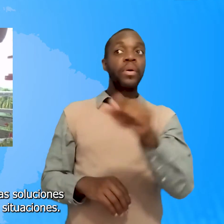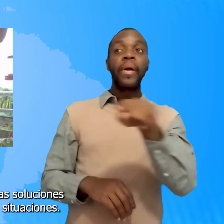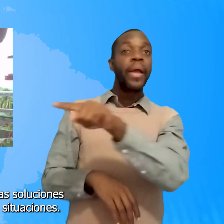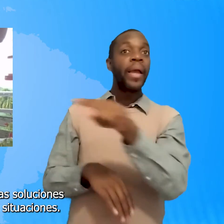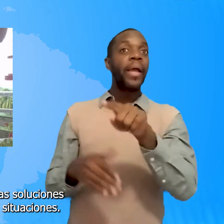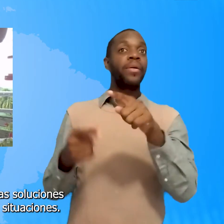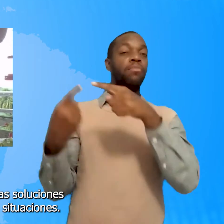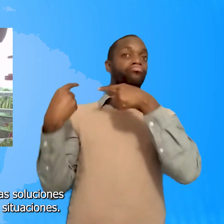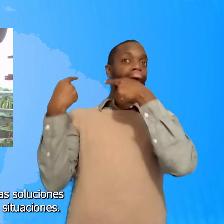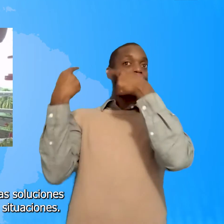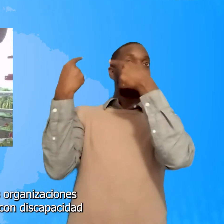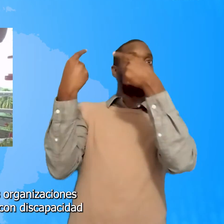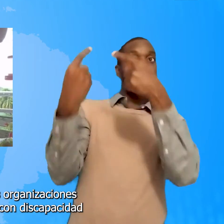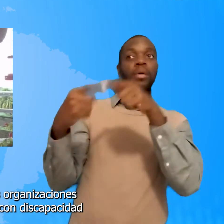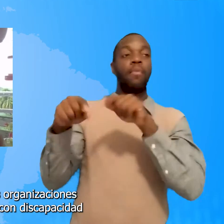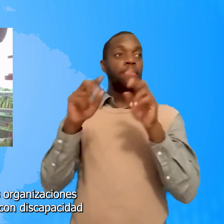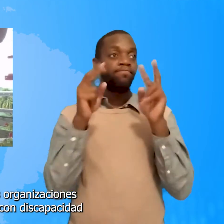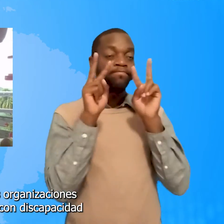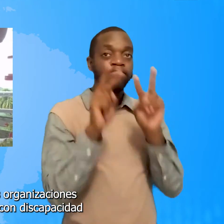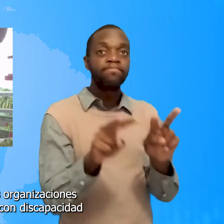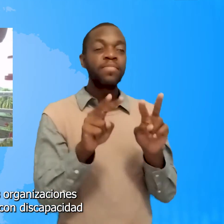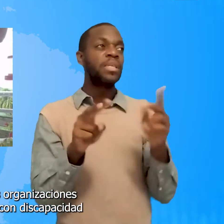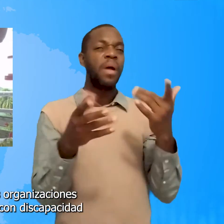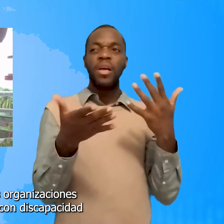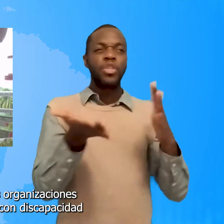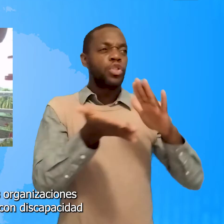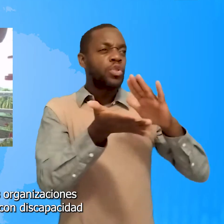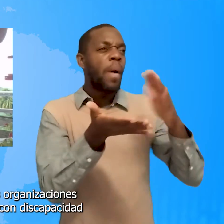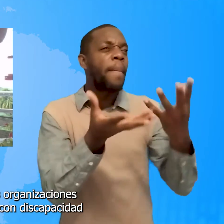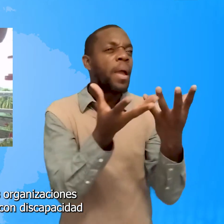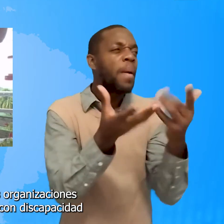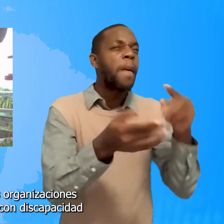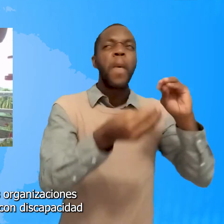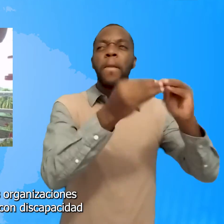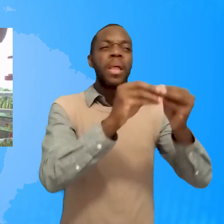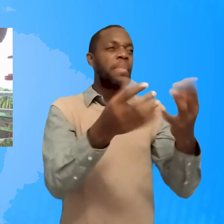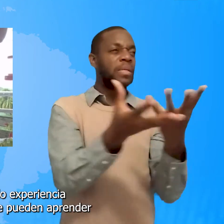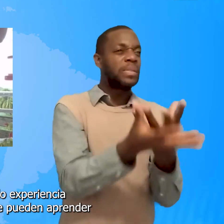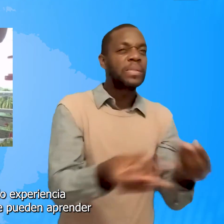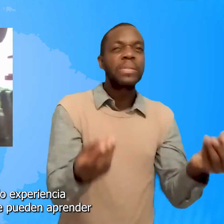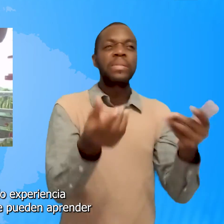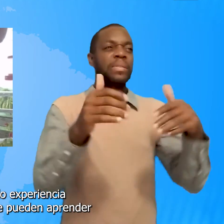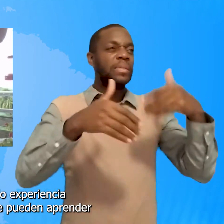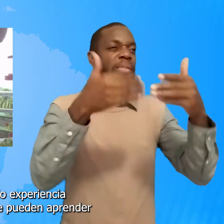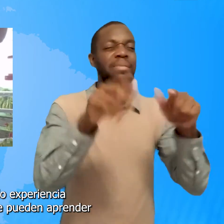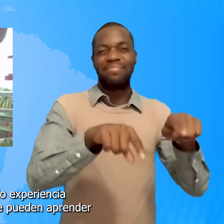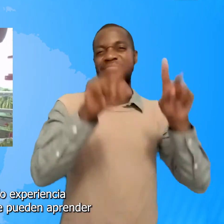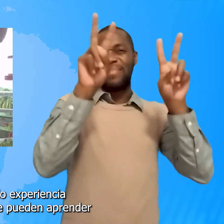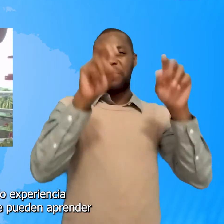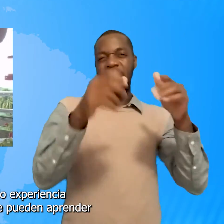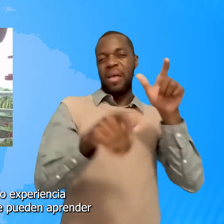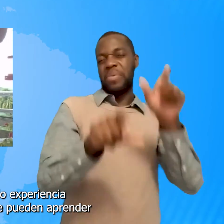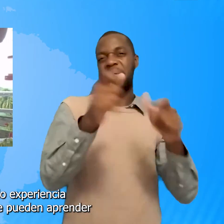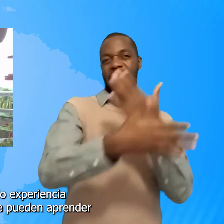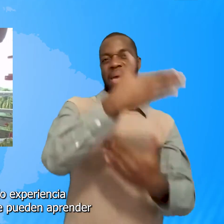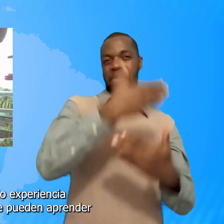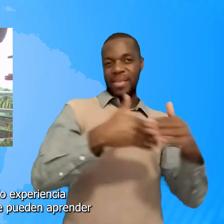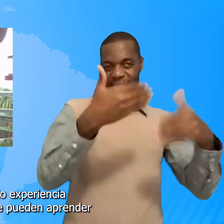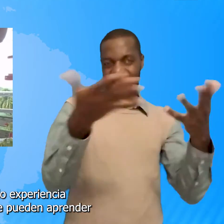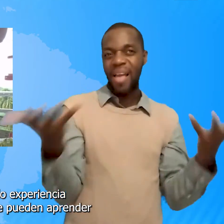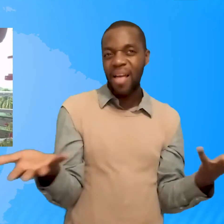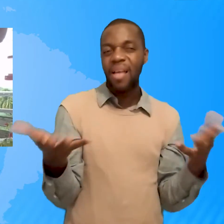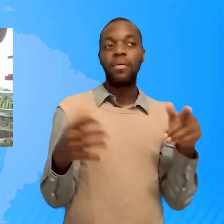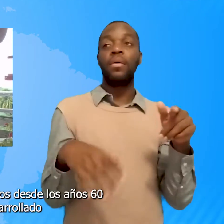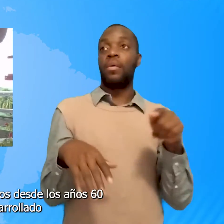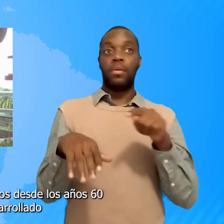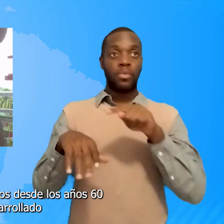soluciones a diferentes situaciones. En este caso, las organizaciones de las personas con discapacidad que han tenido experiencia vasta de las cuales se pueden